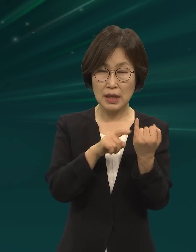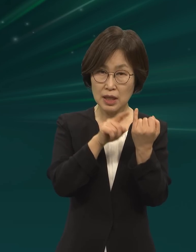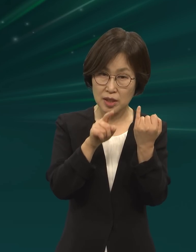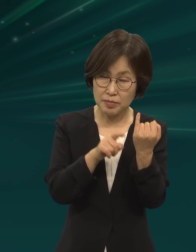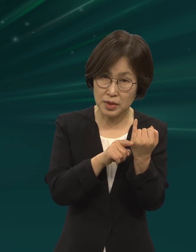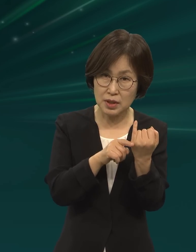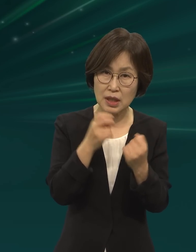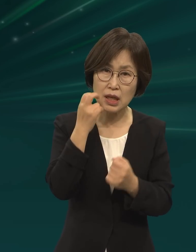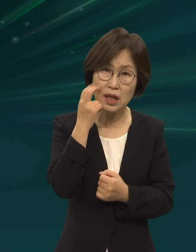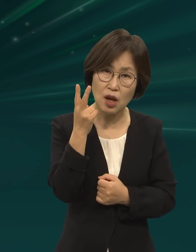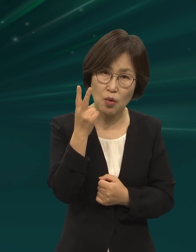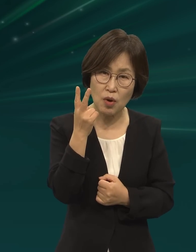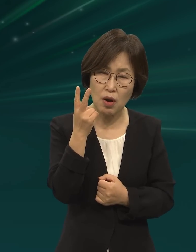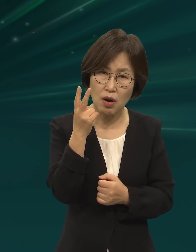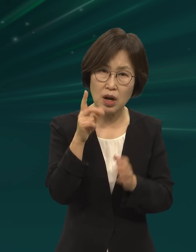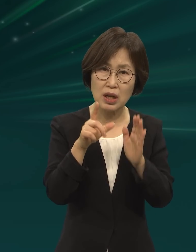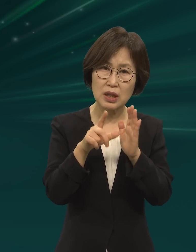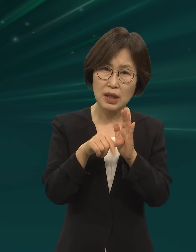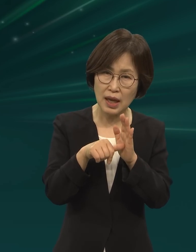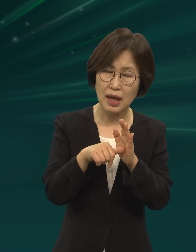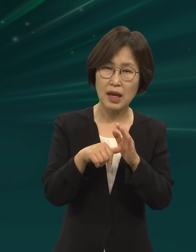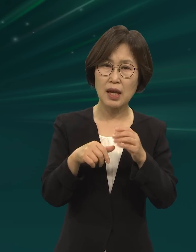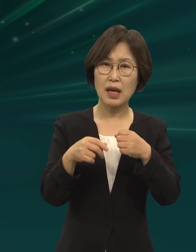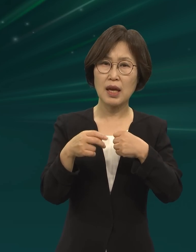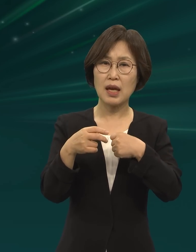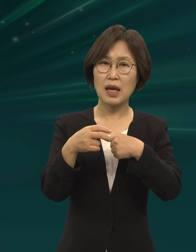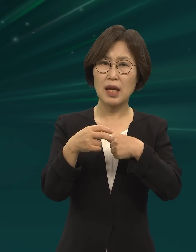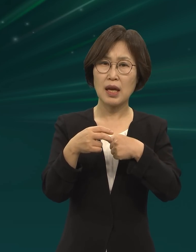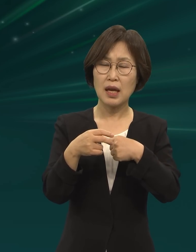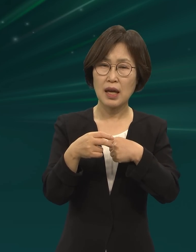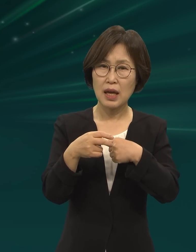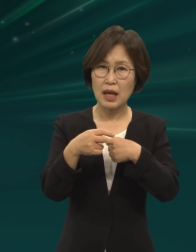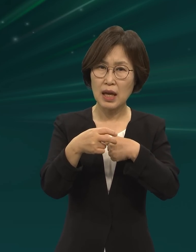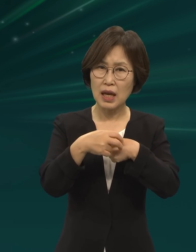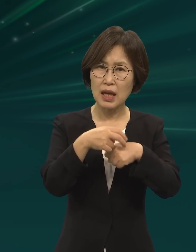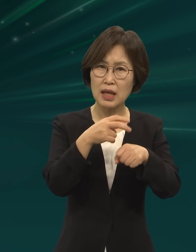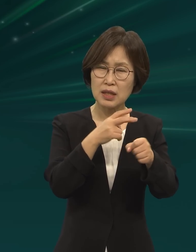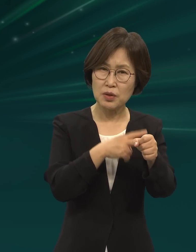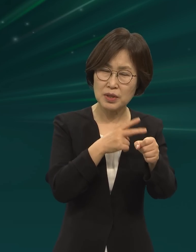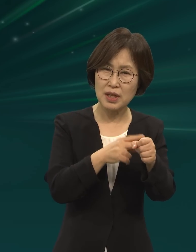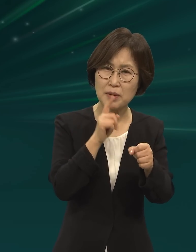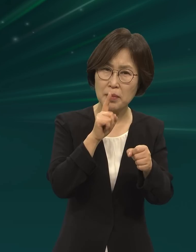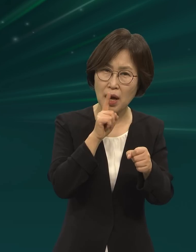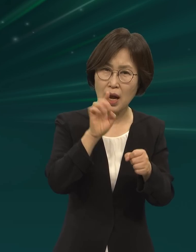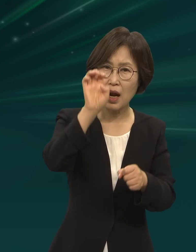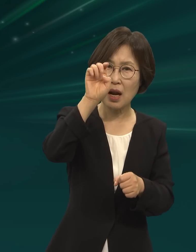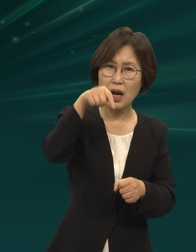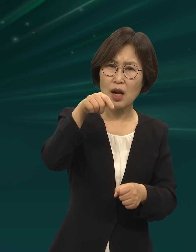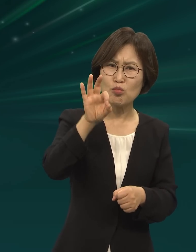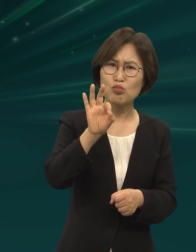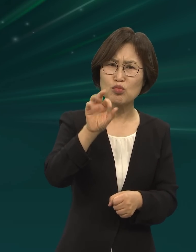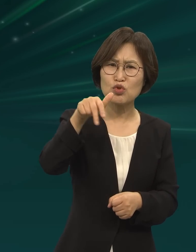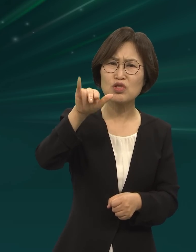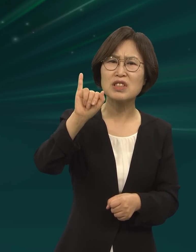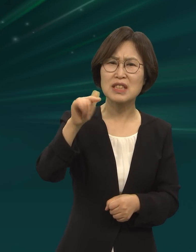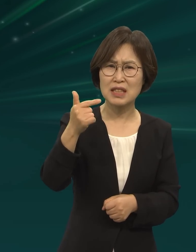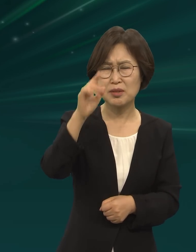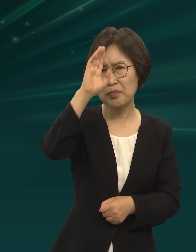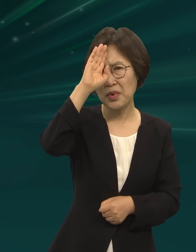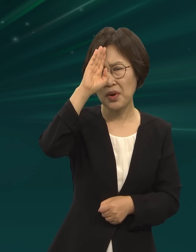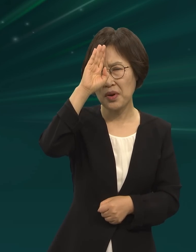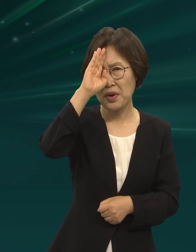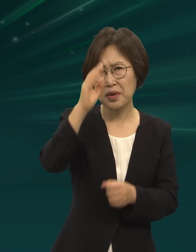임신된 상태, 의사님이 거기 아내를 풍질이 걸렸다고 했습니다. 풍질이 걸리면